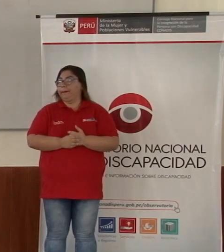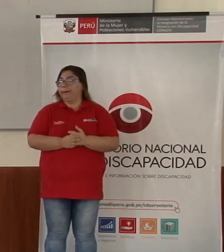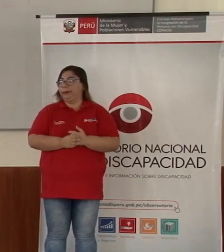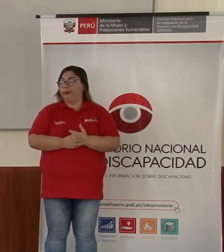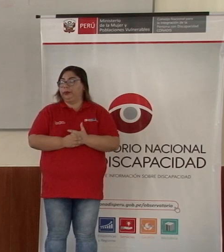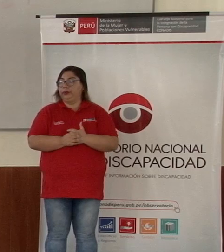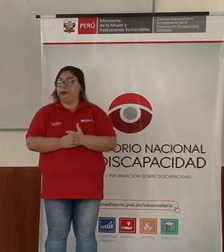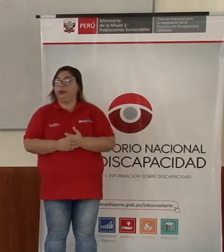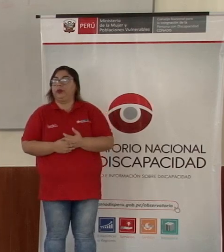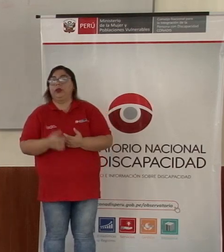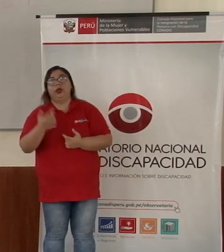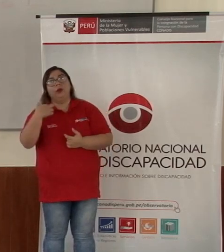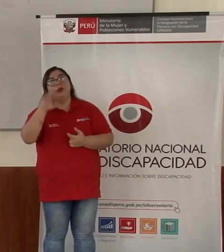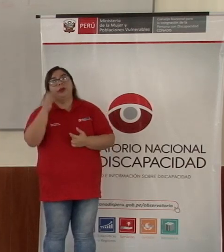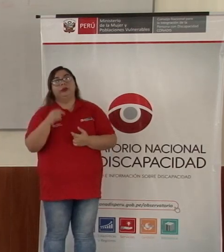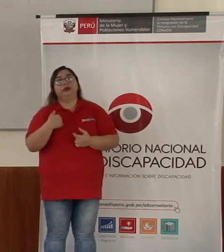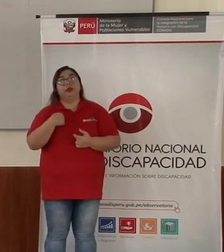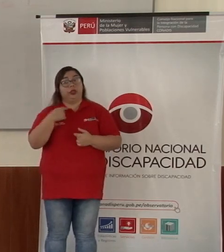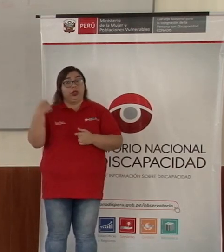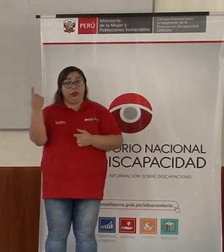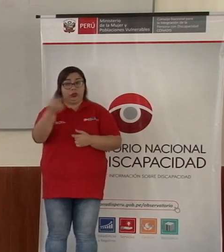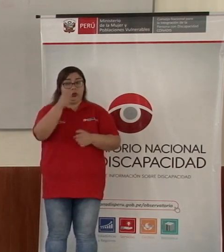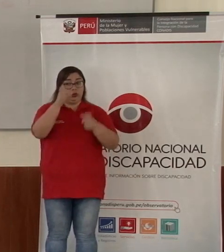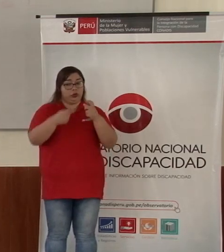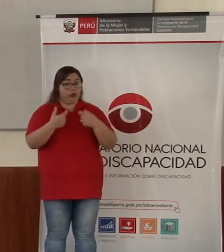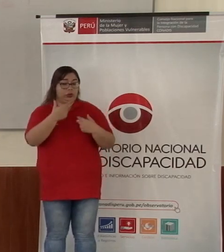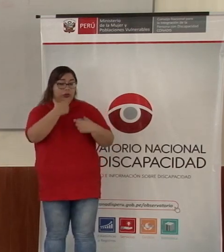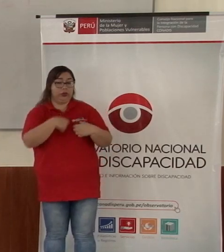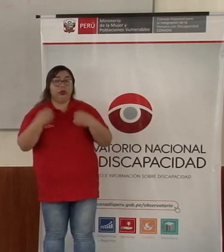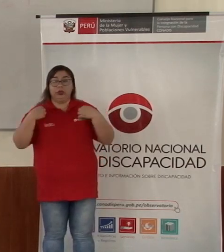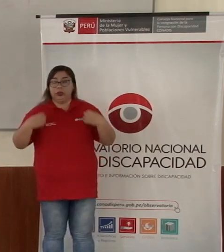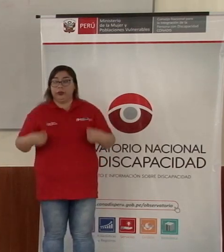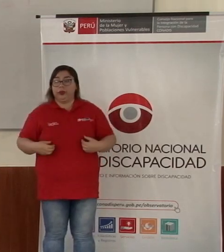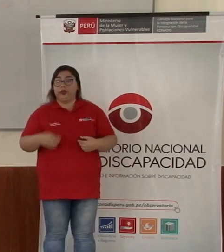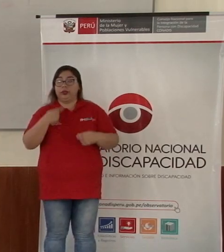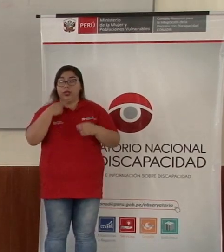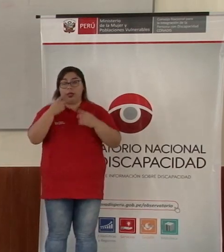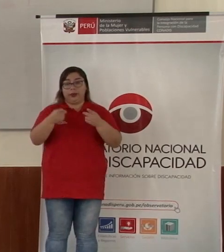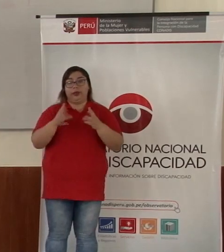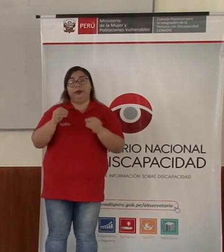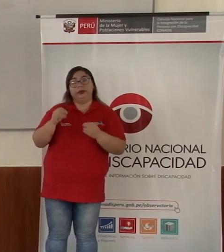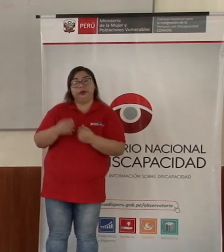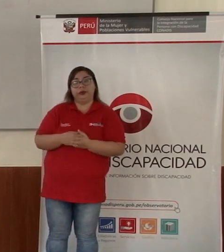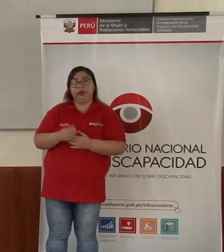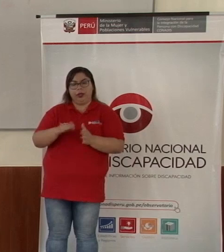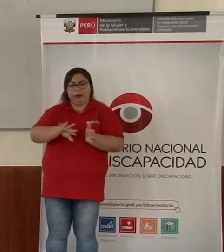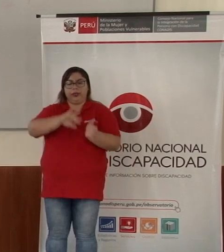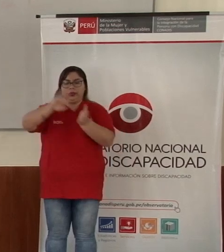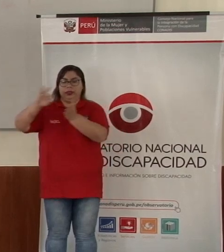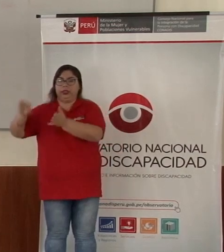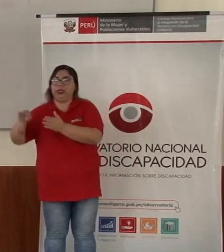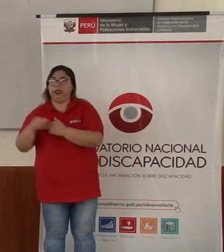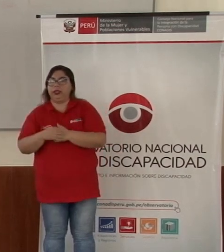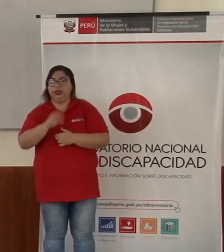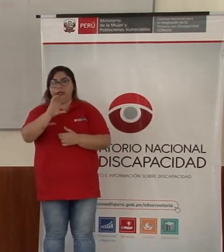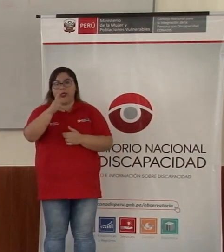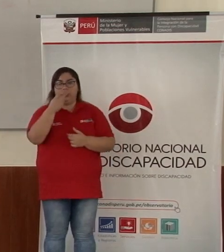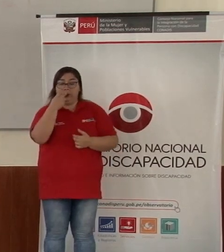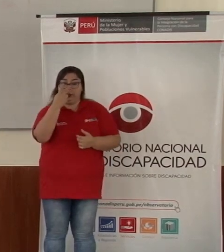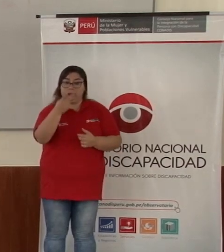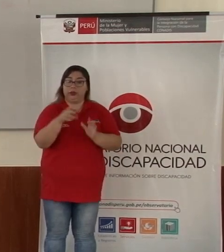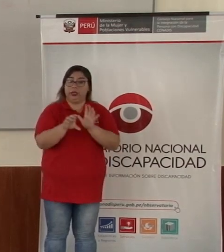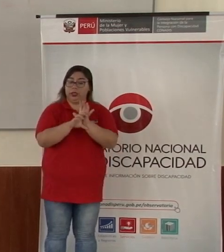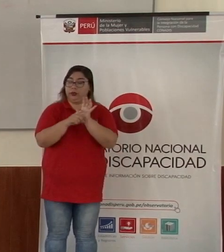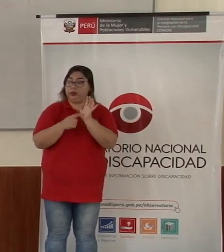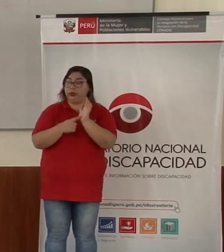Por eso que cuando nosotros los abogados hablamos de base normativa, más allá de la convención, tenemos que hablar primero de nuestra